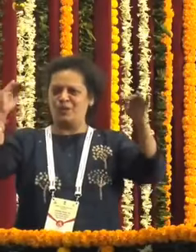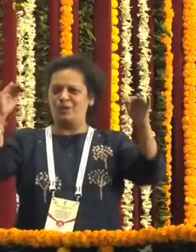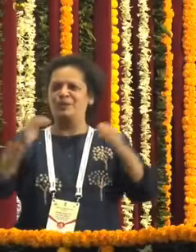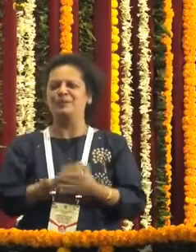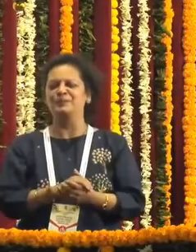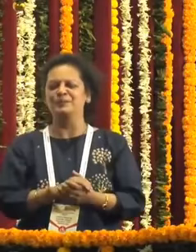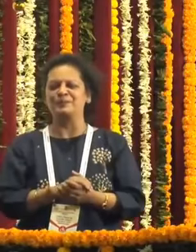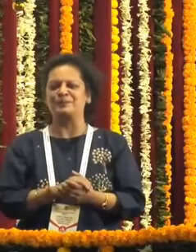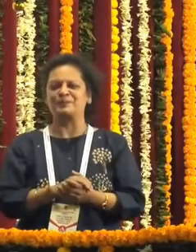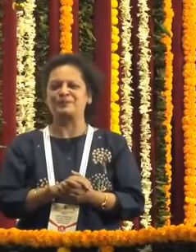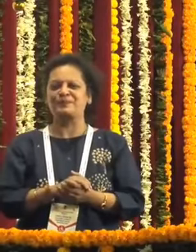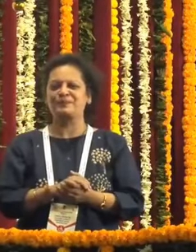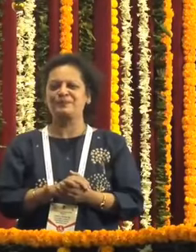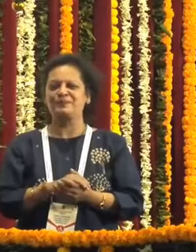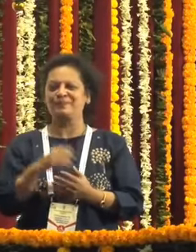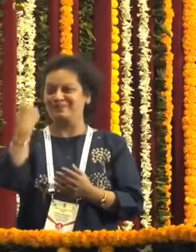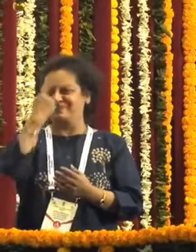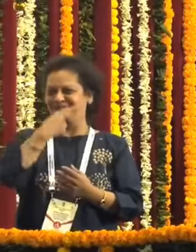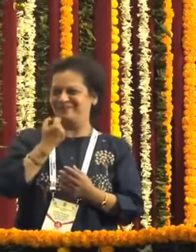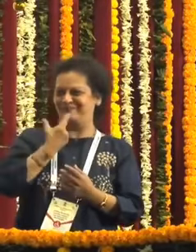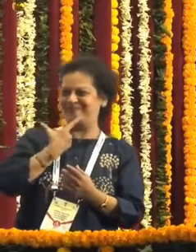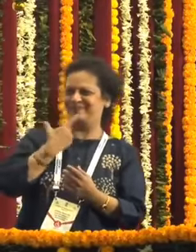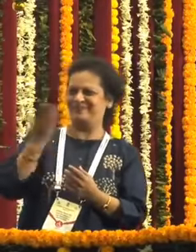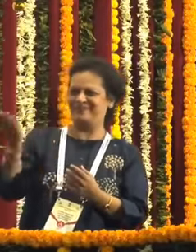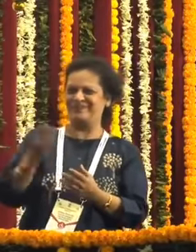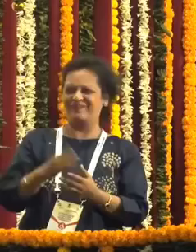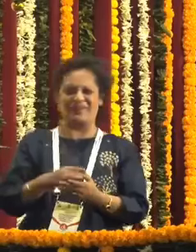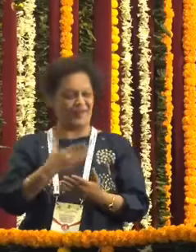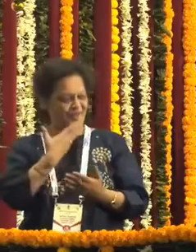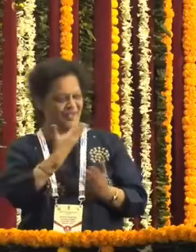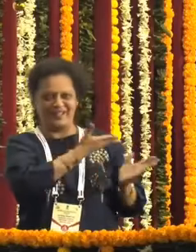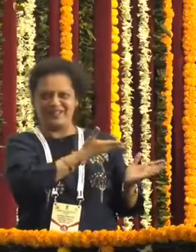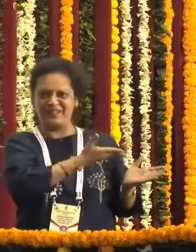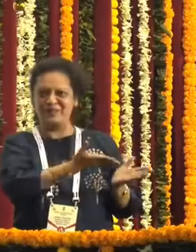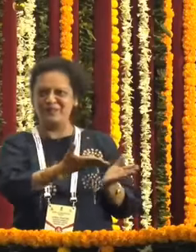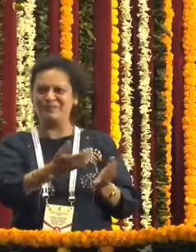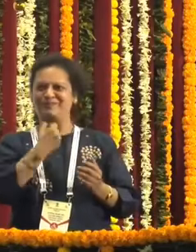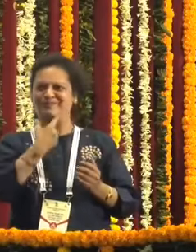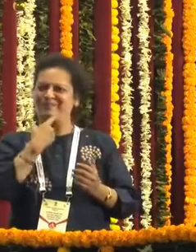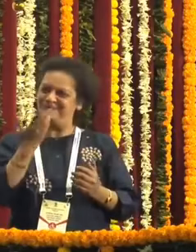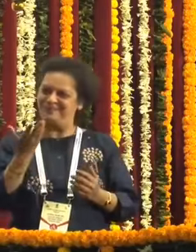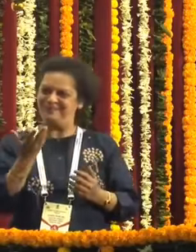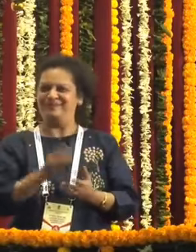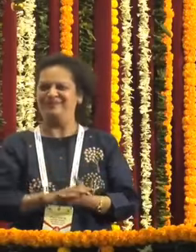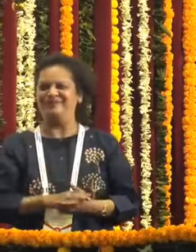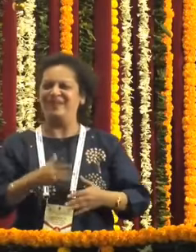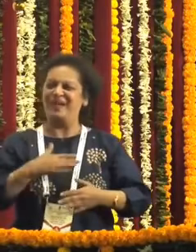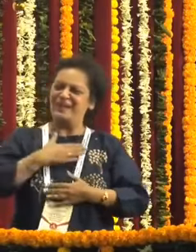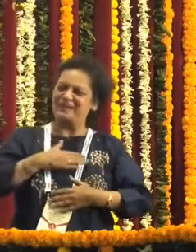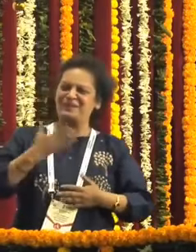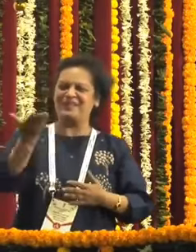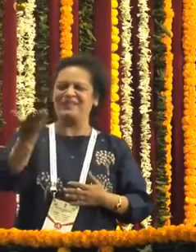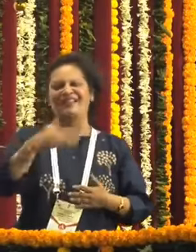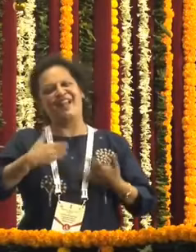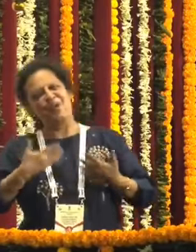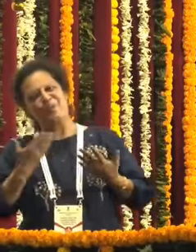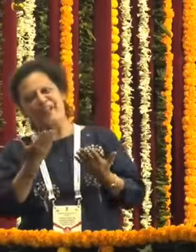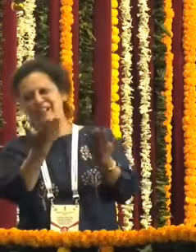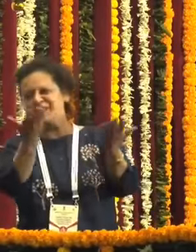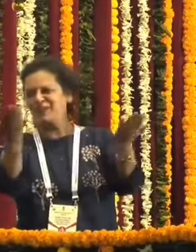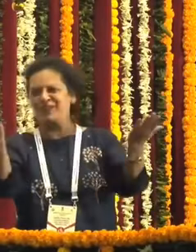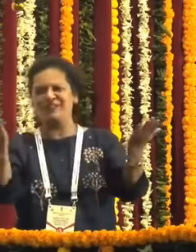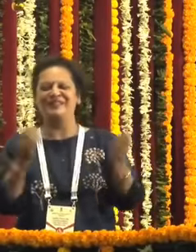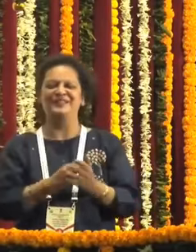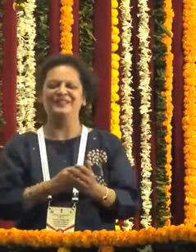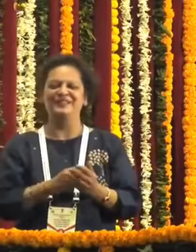उभे असतात त्यांच्या चेहऱ्यावर जे काय हावभाव आहेत त्यांच्या चेहऱ्यावरचे भाव समाधान आनंद बरंच